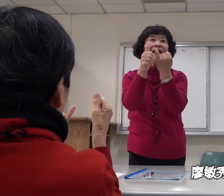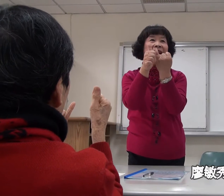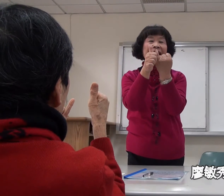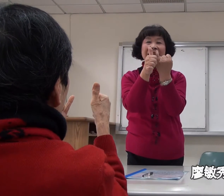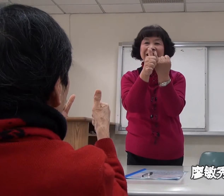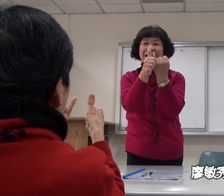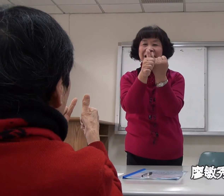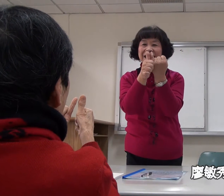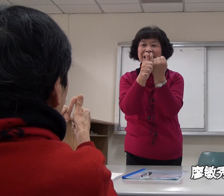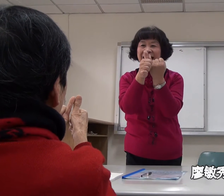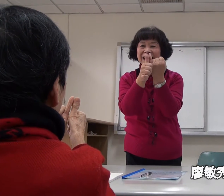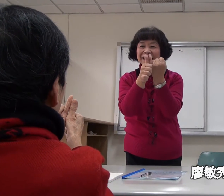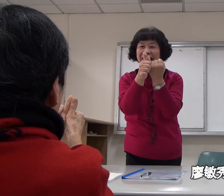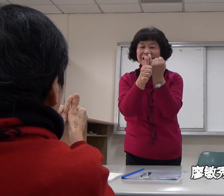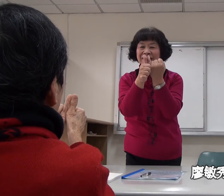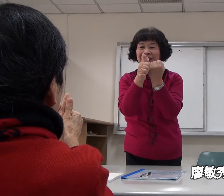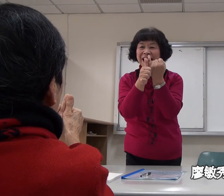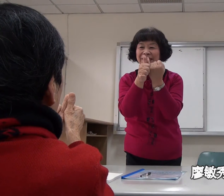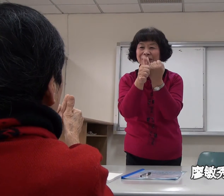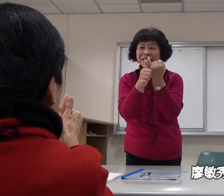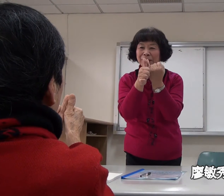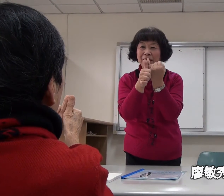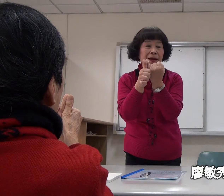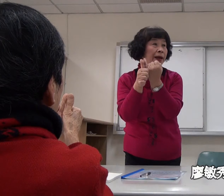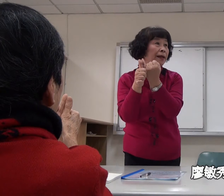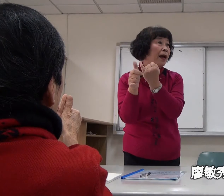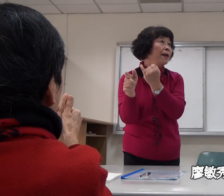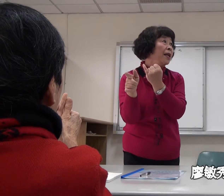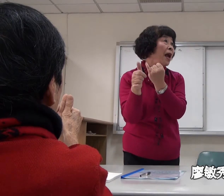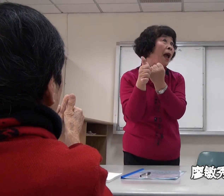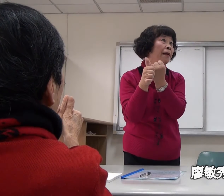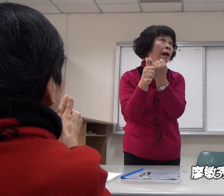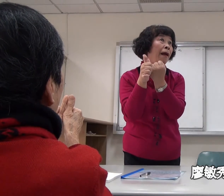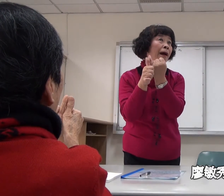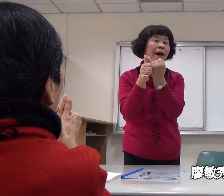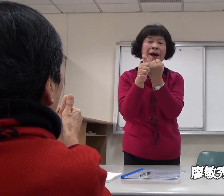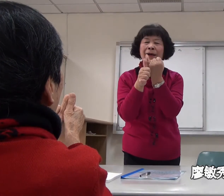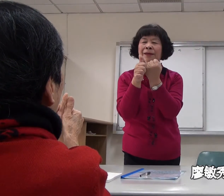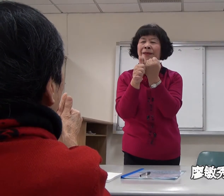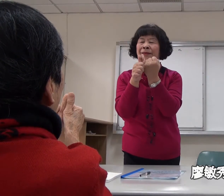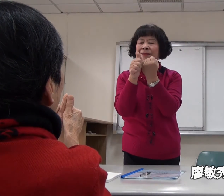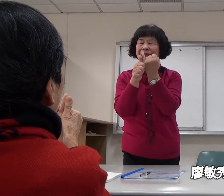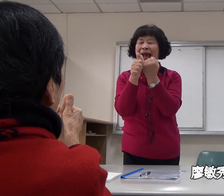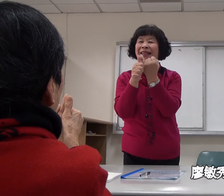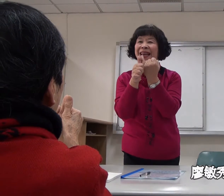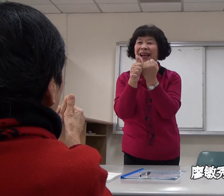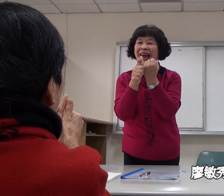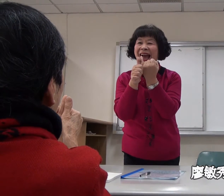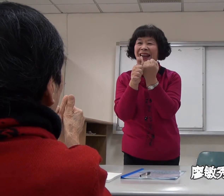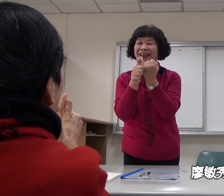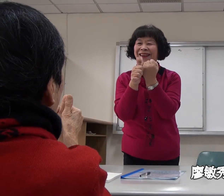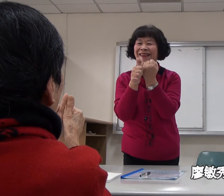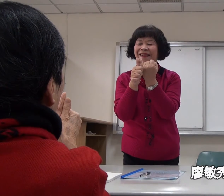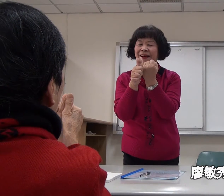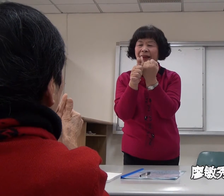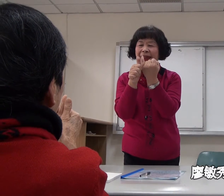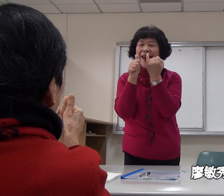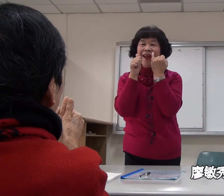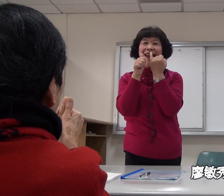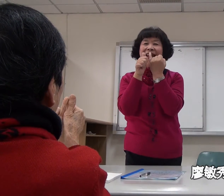那男生女生两个这样就在做什么？他很厉害的哈，谈恋爱了。嘿，那